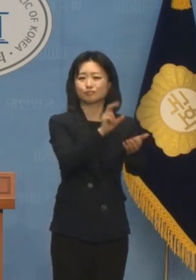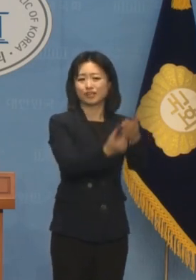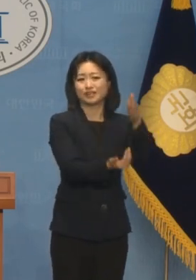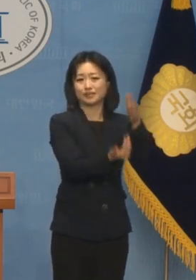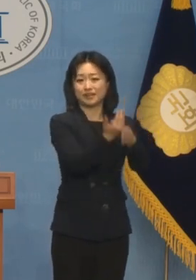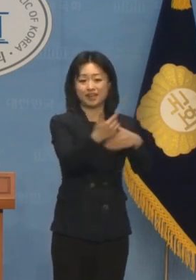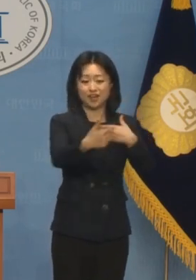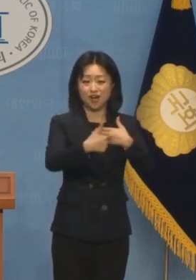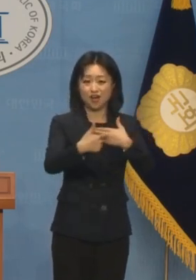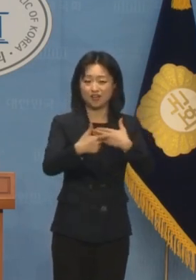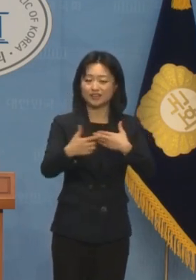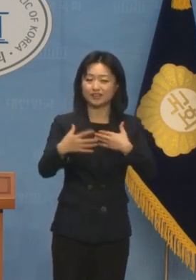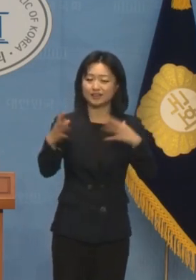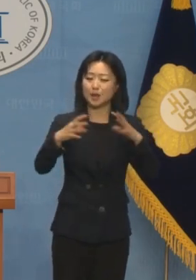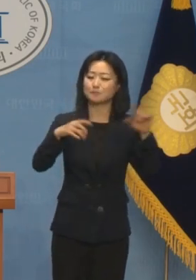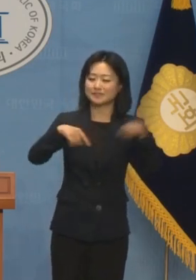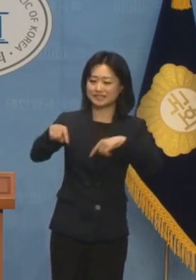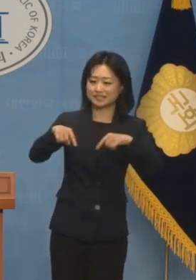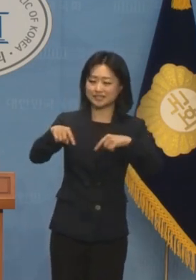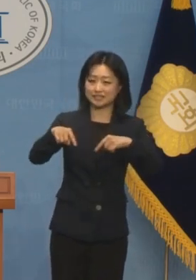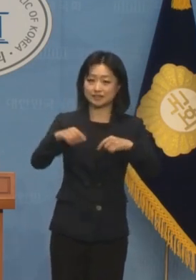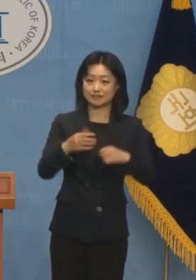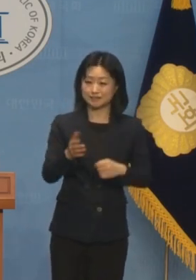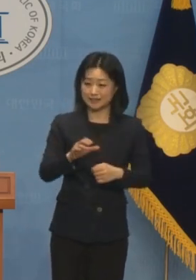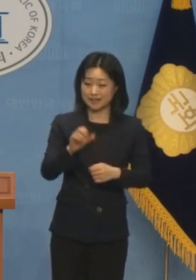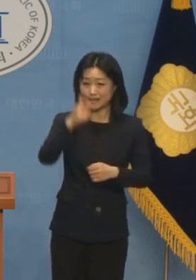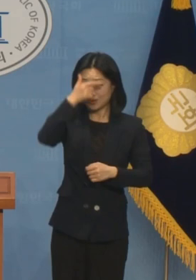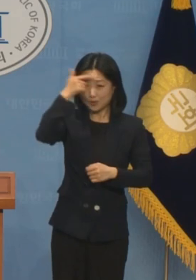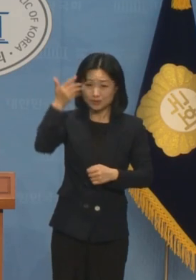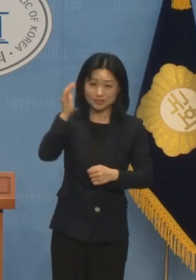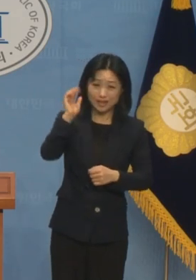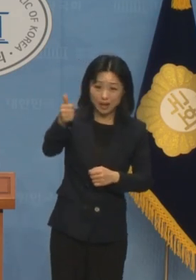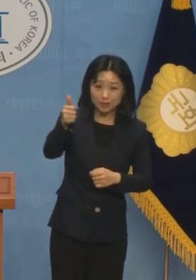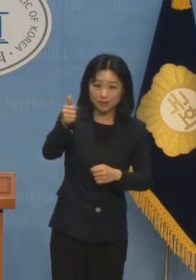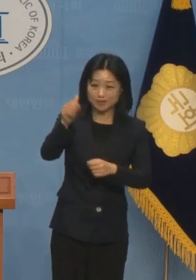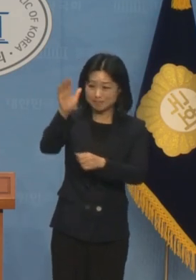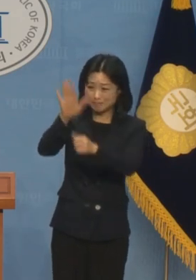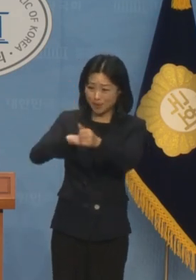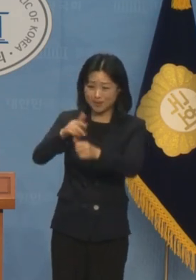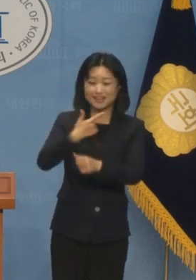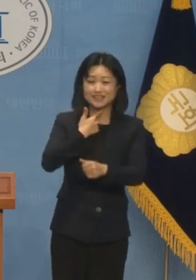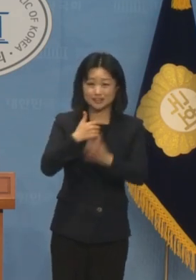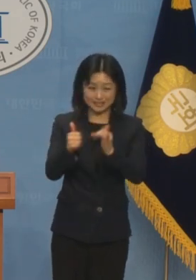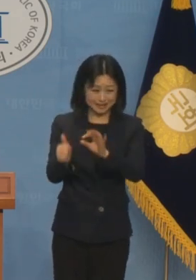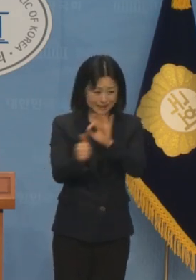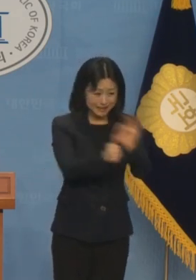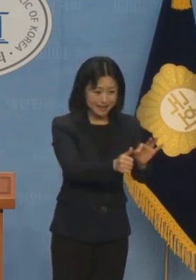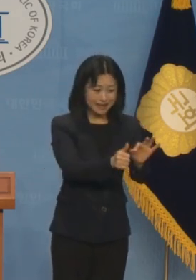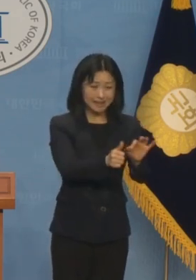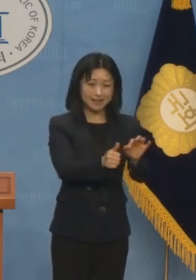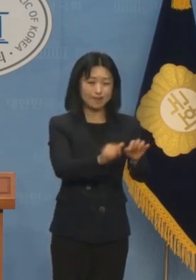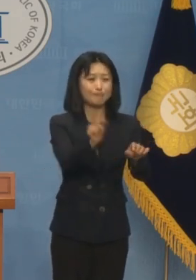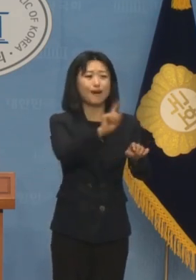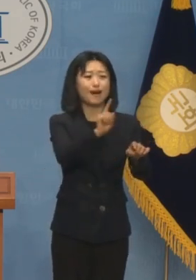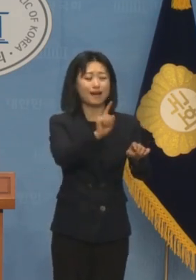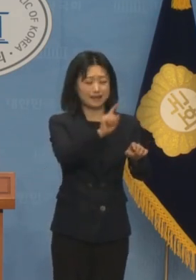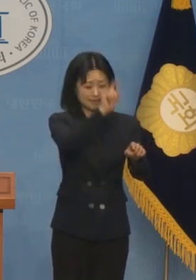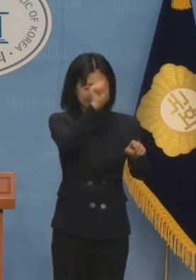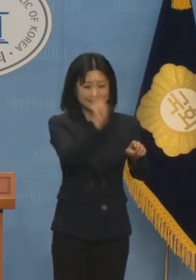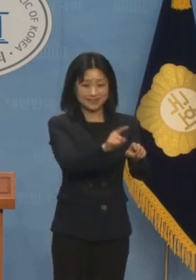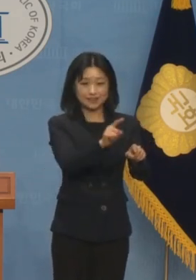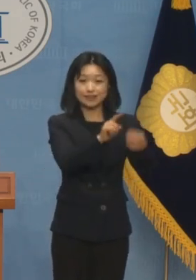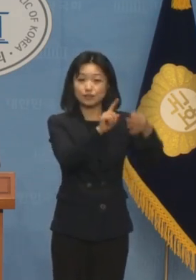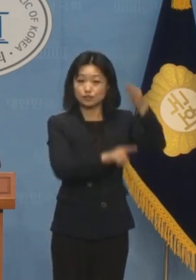앞에서는 협치한다더니 야당의 전 대통령을 명예훼손한 인사를 임명하는 것은 양두구육 인사입니다.